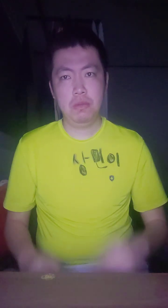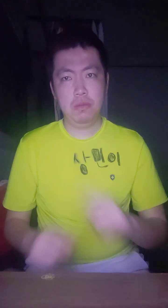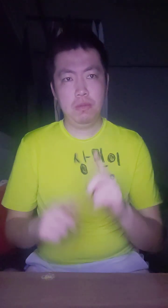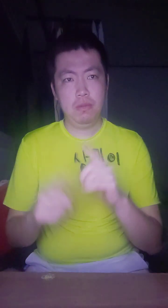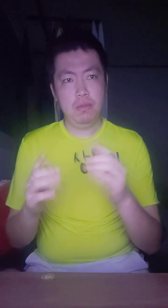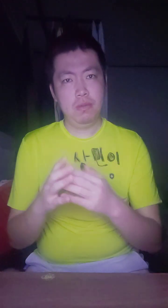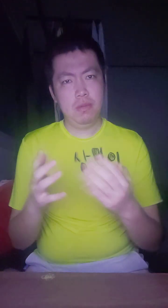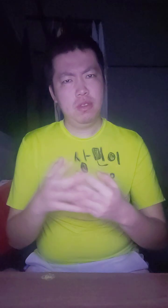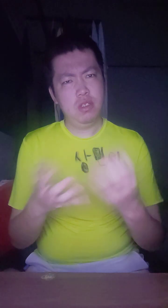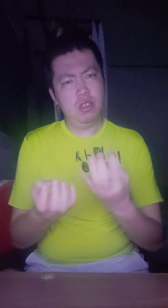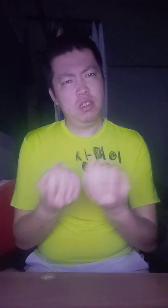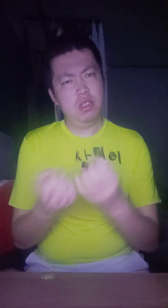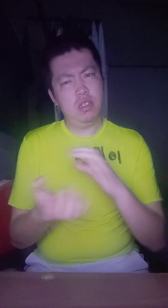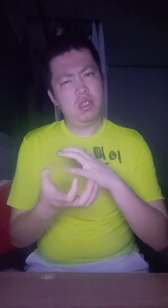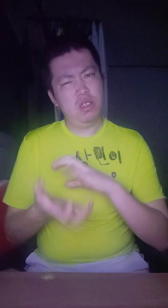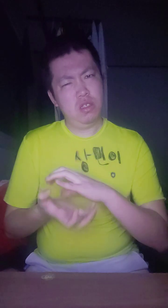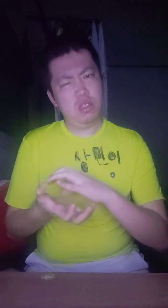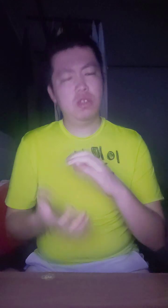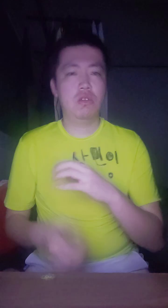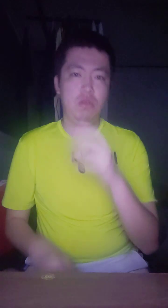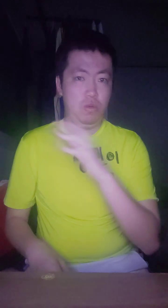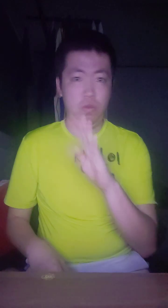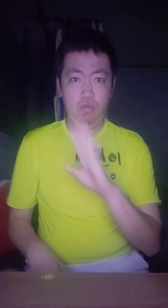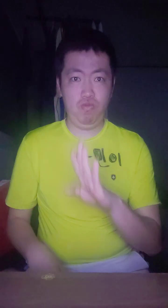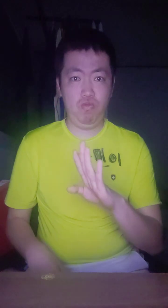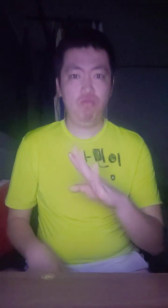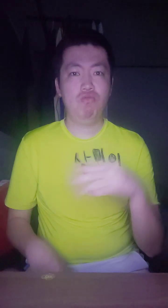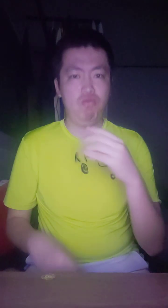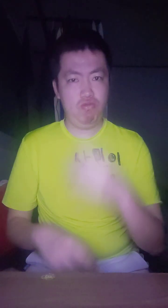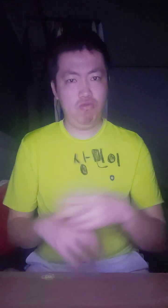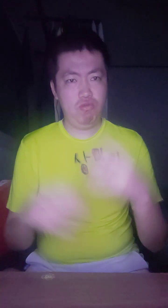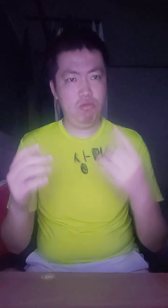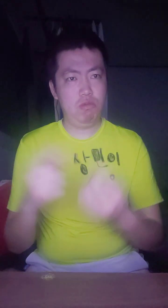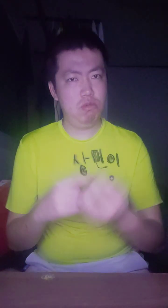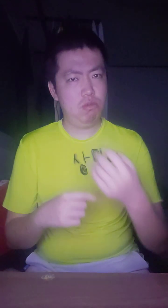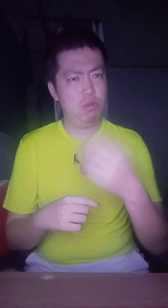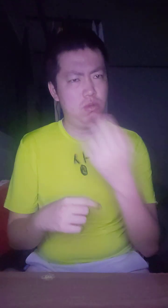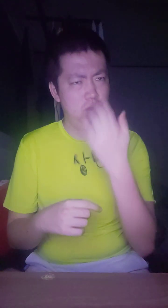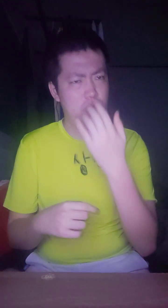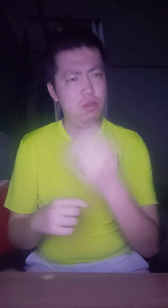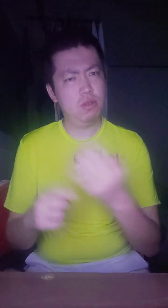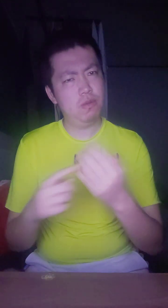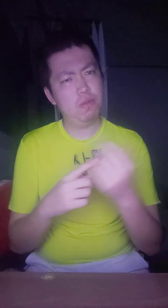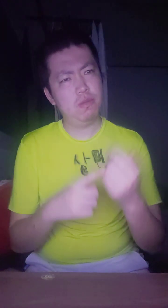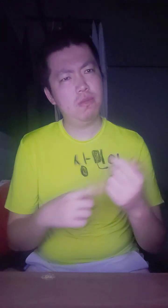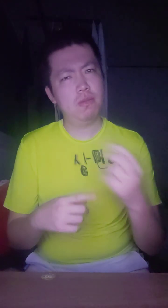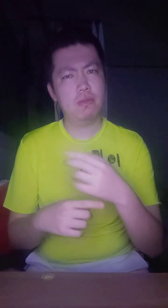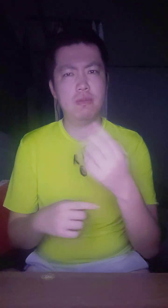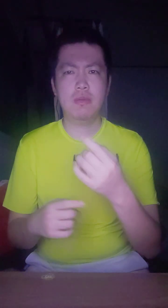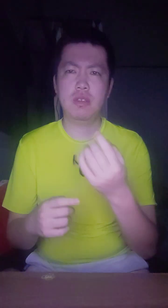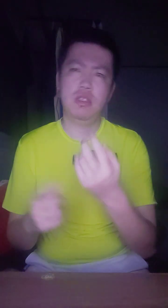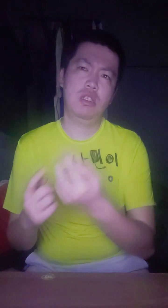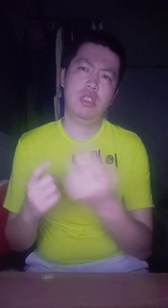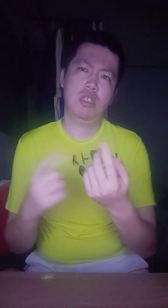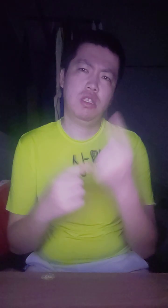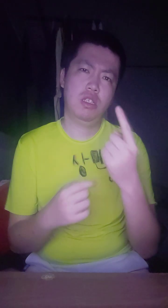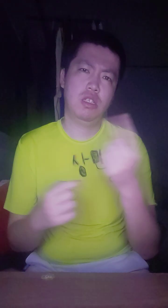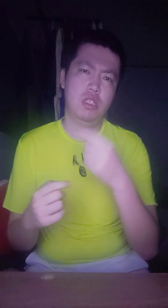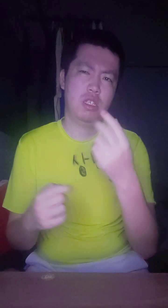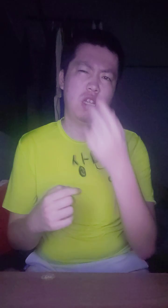병원에서도 저 나이에 심정지가 올 가능성이 거의 없는데 원인을 알 수가 없다고 하니까 근데 같이 갔던 애는 가스 냄새가